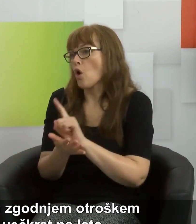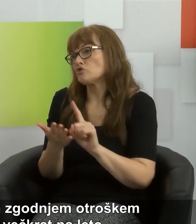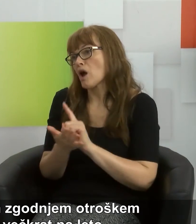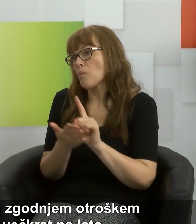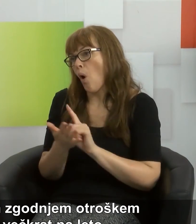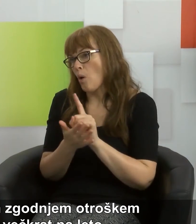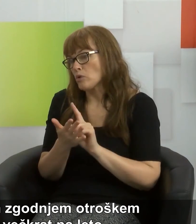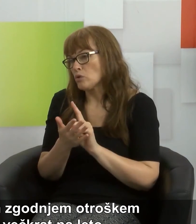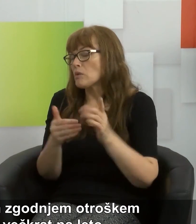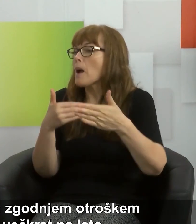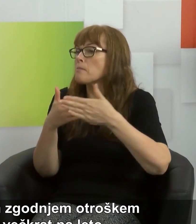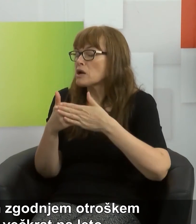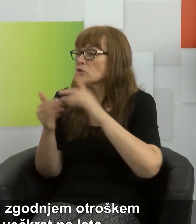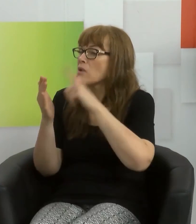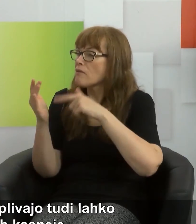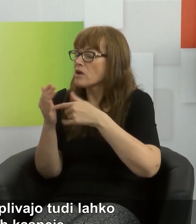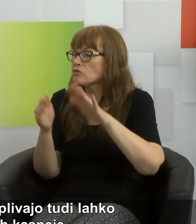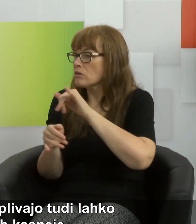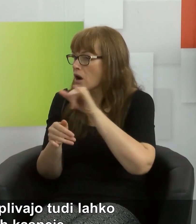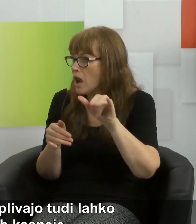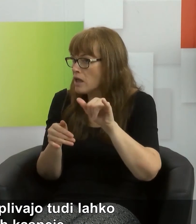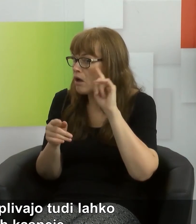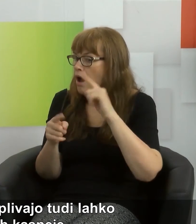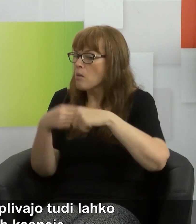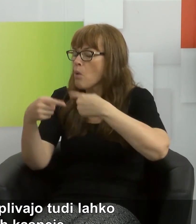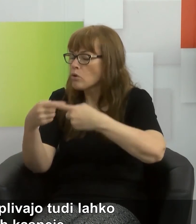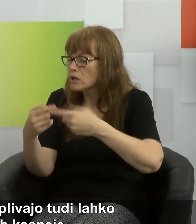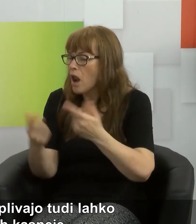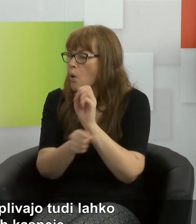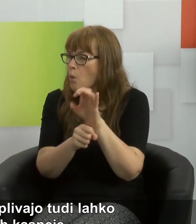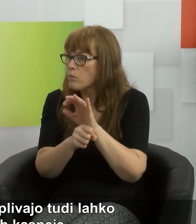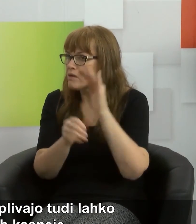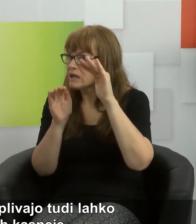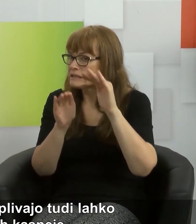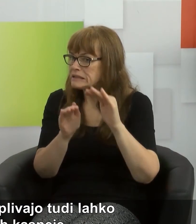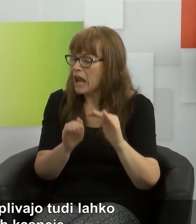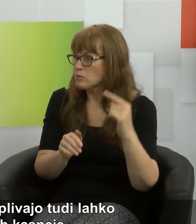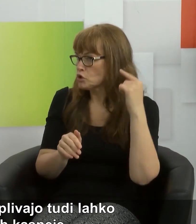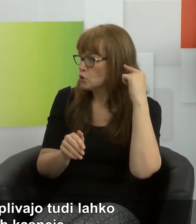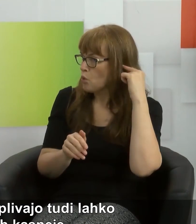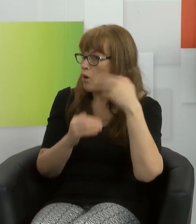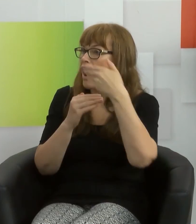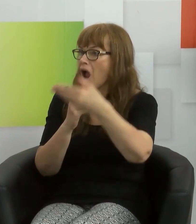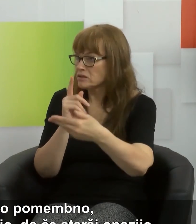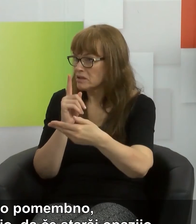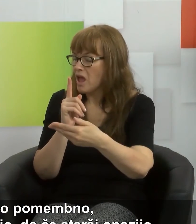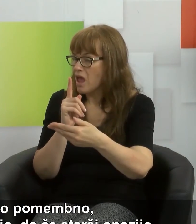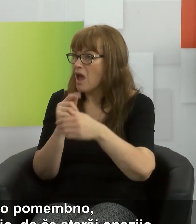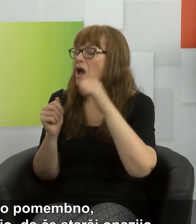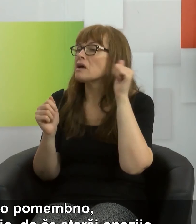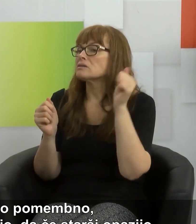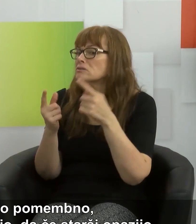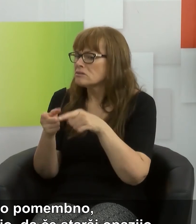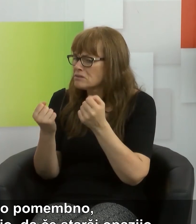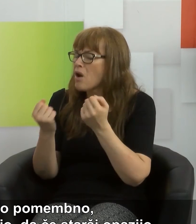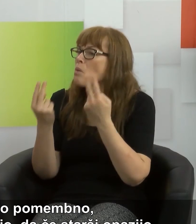obdobju, prisotna večkrat na leto, posledično lahko vplivajo tudi za slabši sluh kasneje. Tako da to je